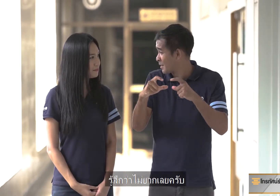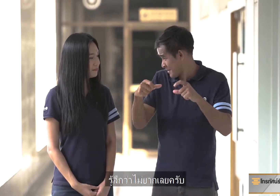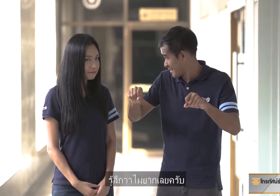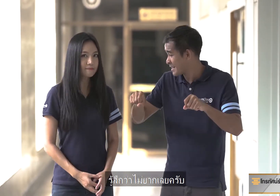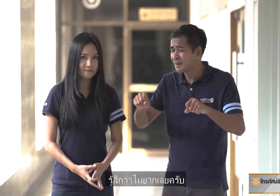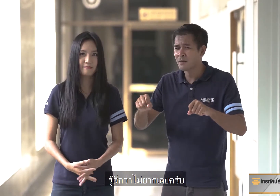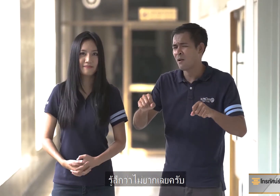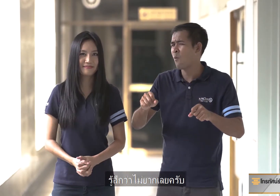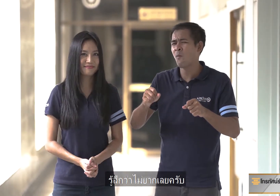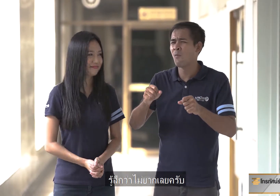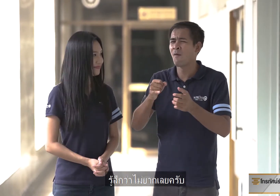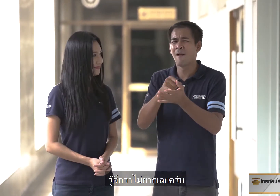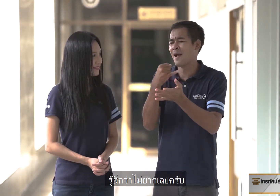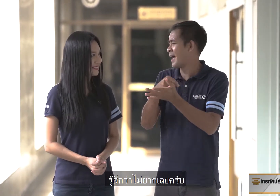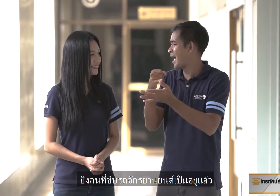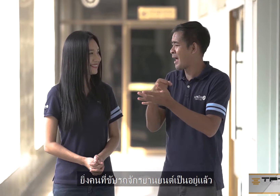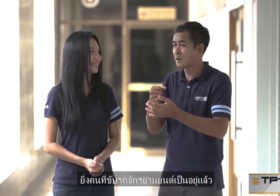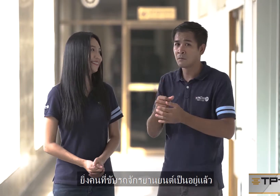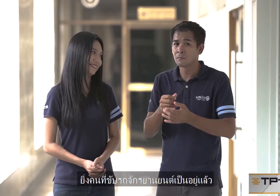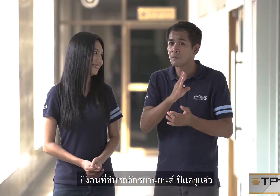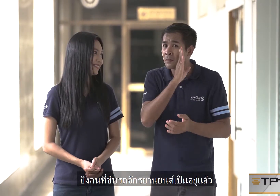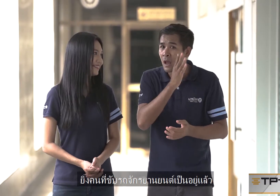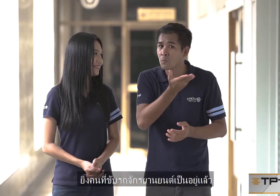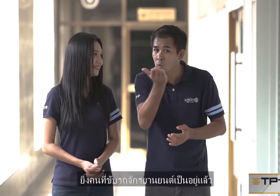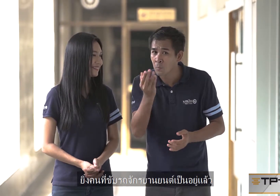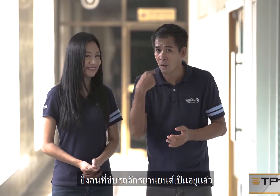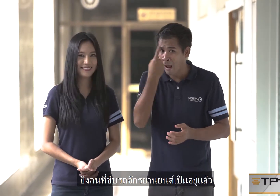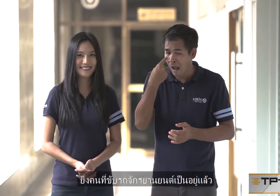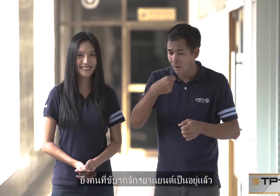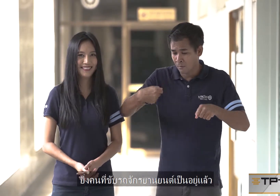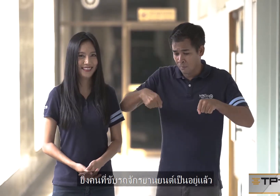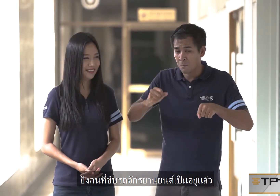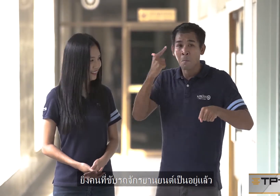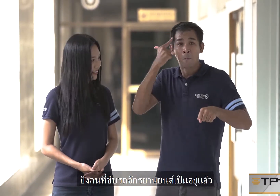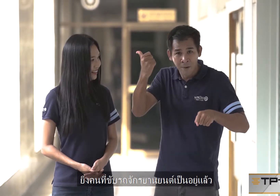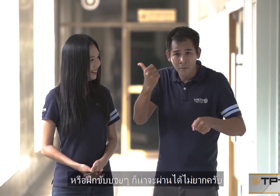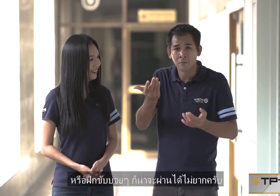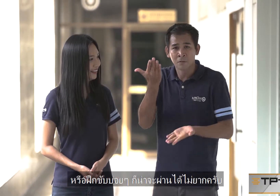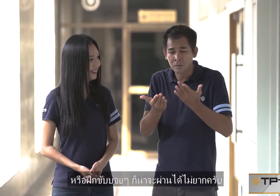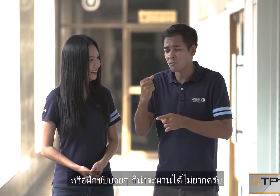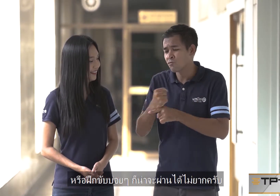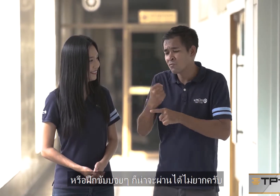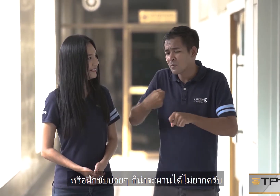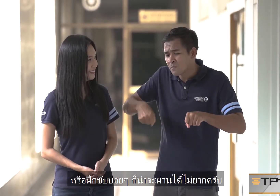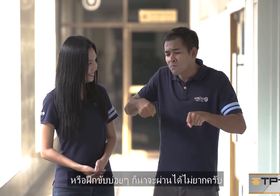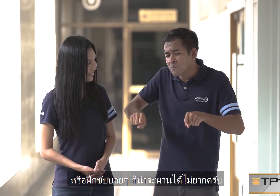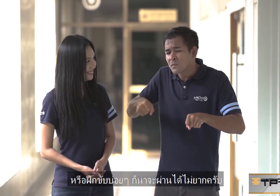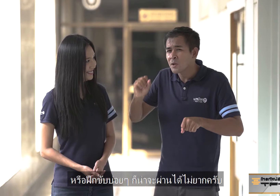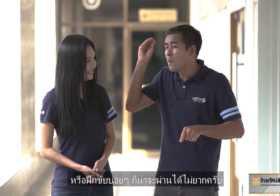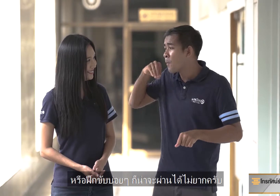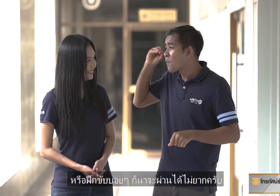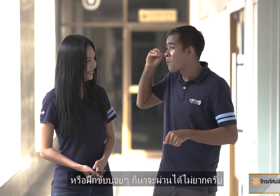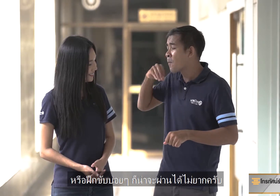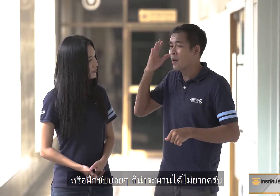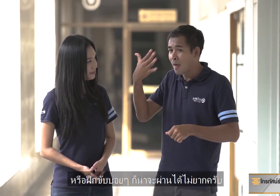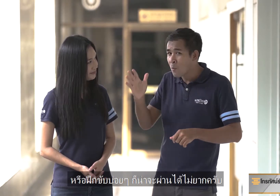รู้สึกว่าไม่ยากเลยครับยิ่งคนที่ขับรถจักรยานยนต์เป็นอยู่แล้วหรือฝึกขับบ่อย